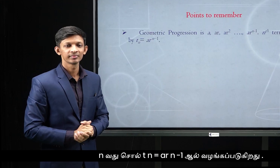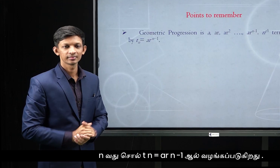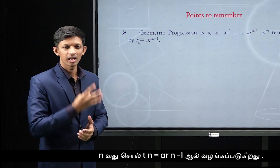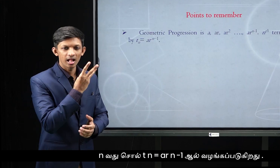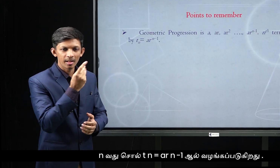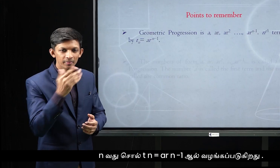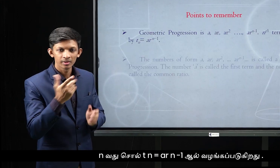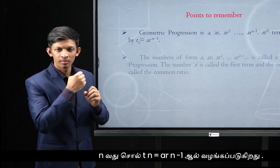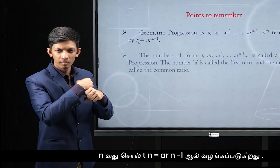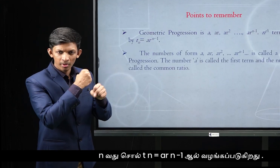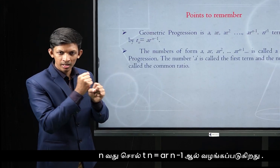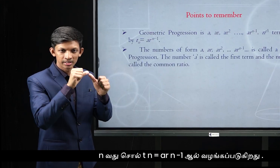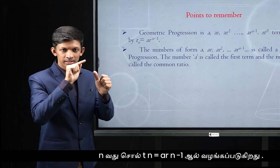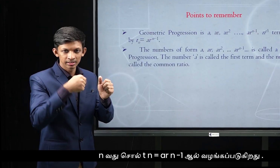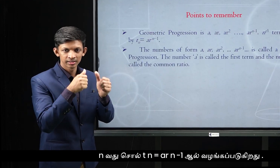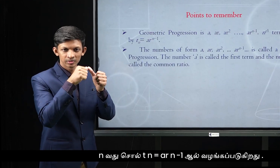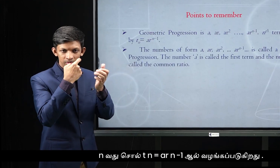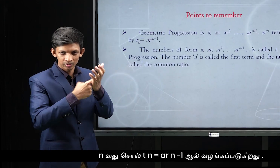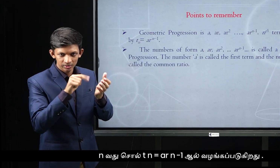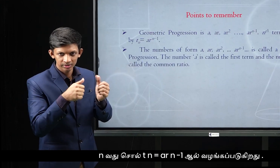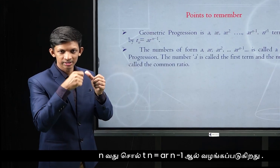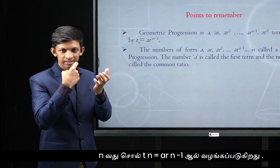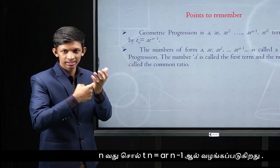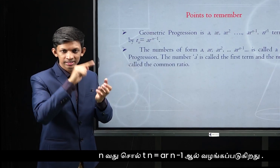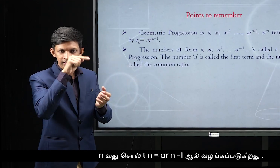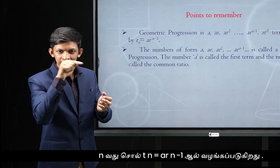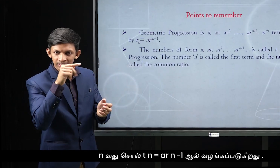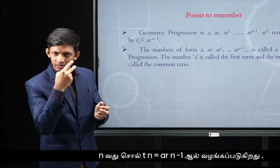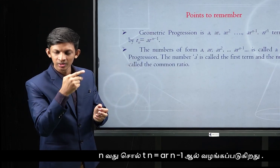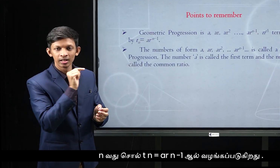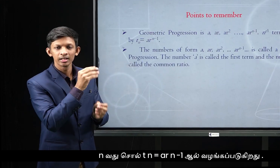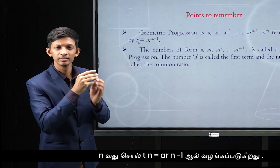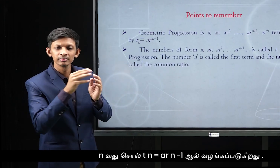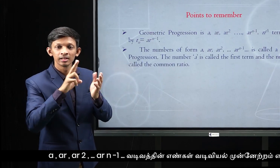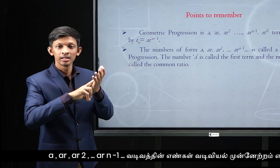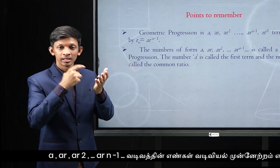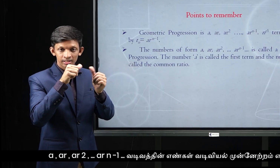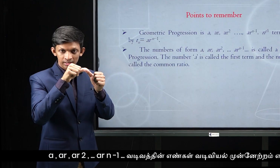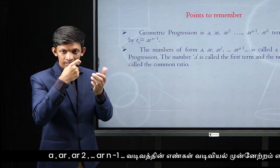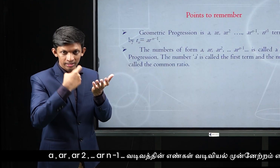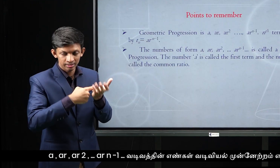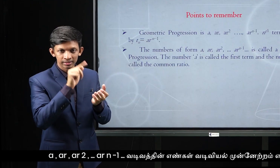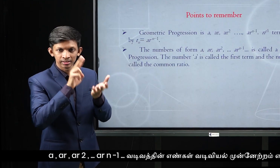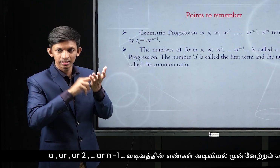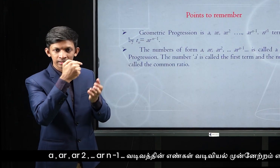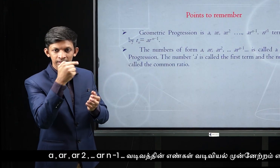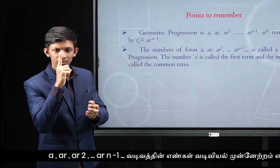ஈடு ஏஆர் மேலிலக்கு என் கழித்தல் 1ஆல் வழங்கப்படுகிறது. ஏஆர்